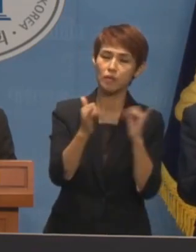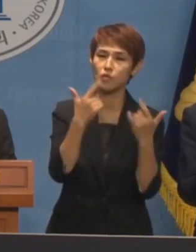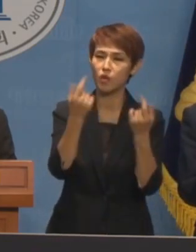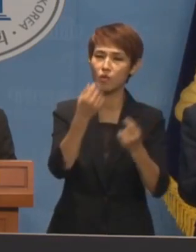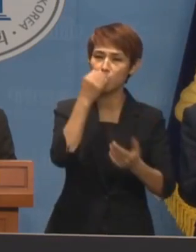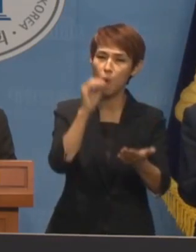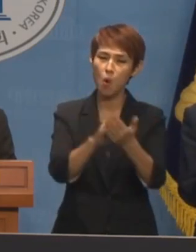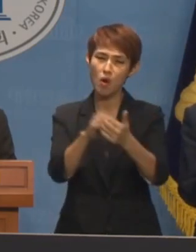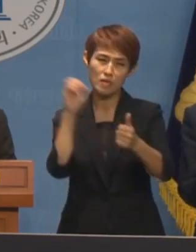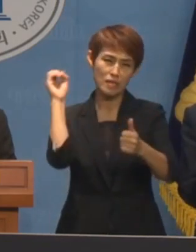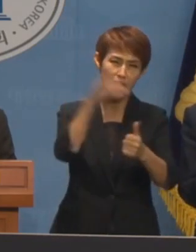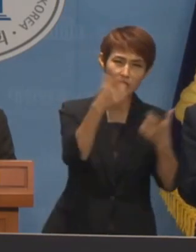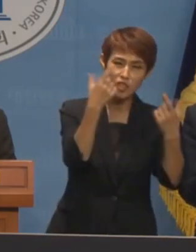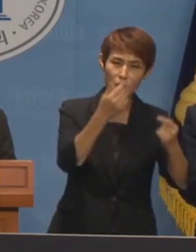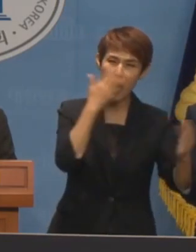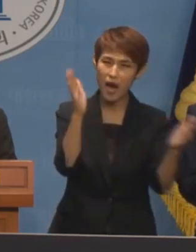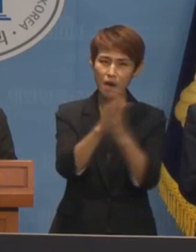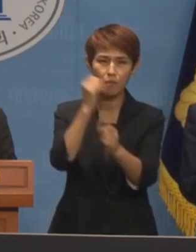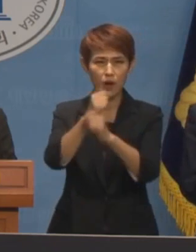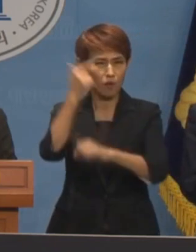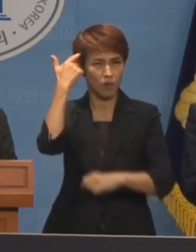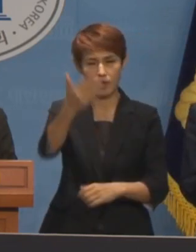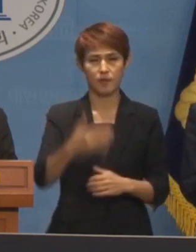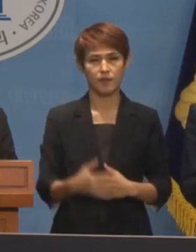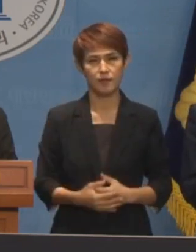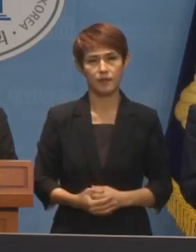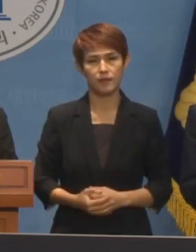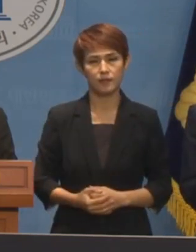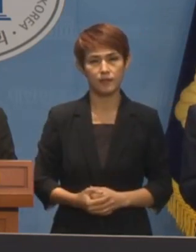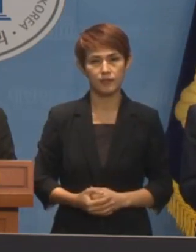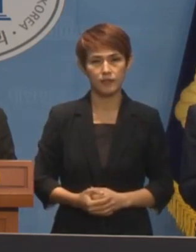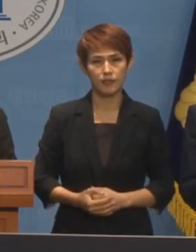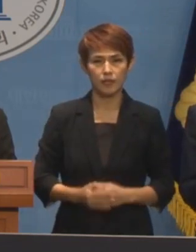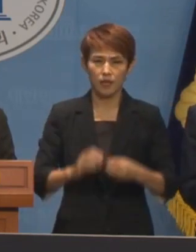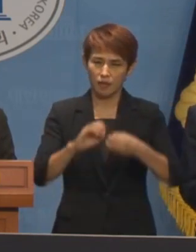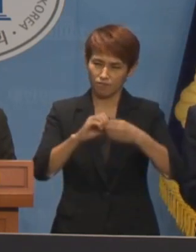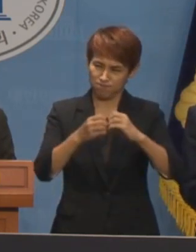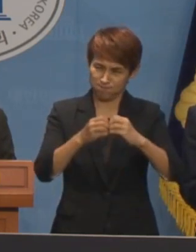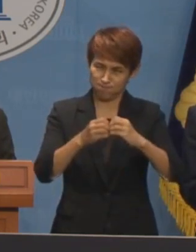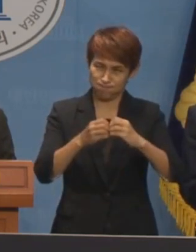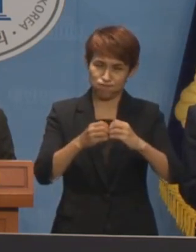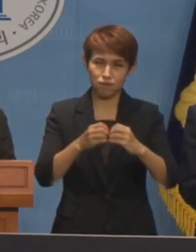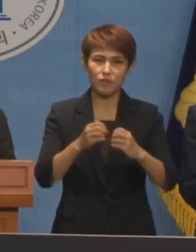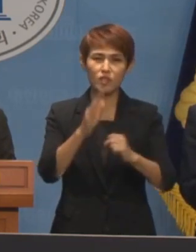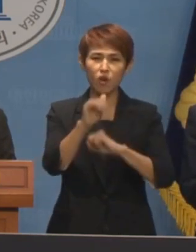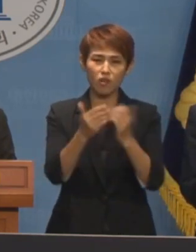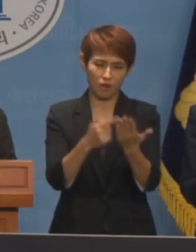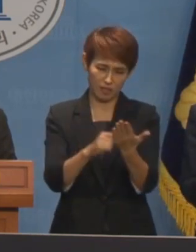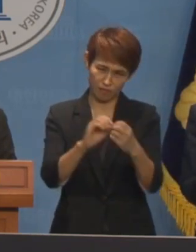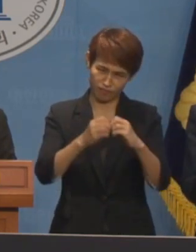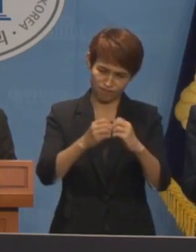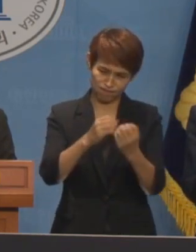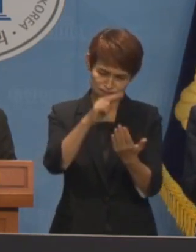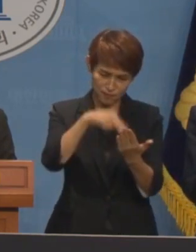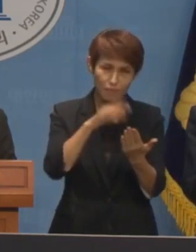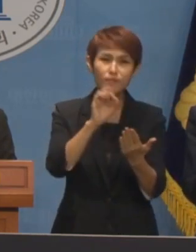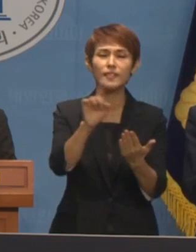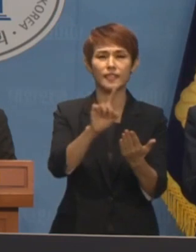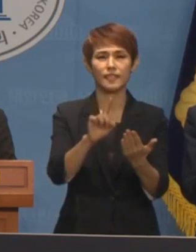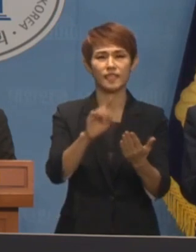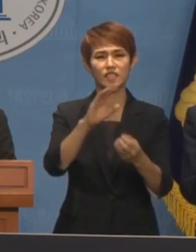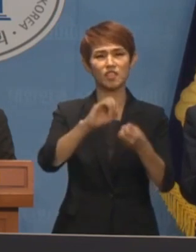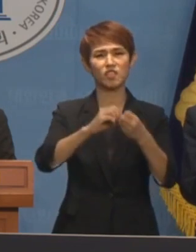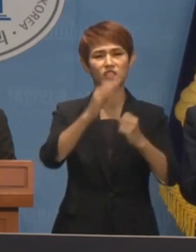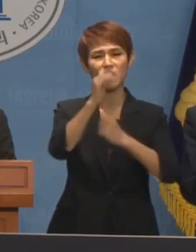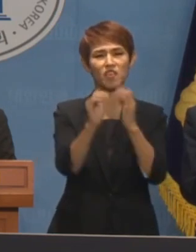치려던 군중과 동일시하는가? 이런 엉터리 수준 낮은 해석이 어디 있는가? 그러면서 성경을 제대로